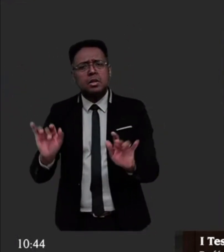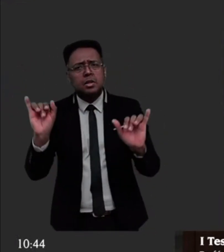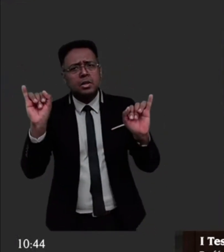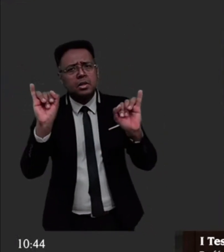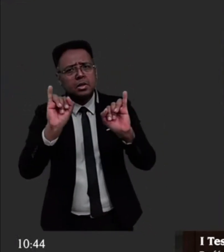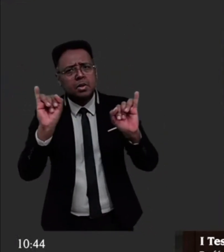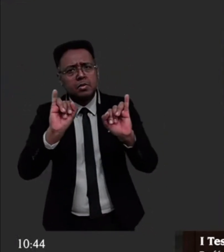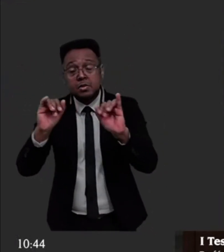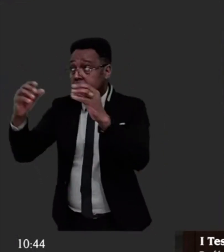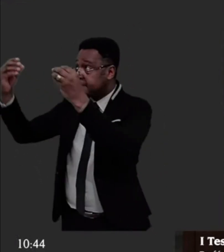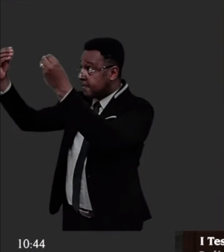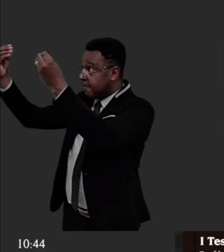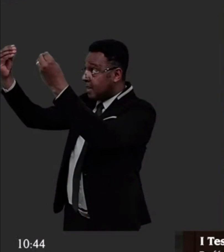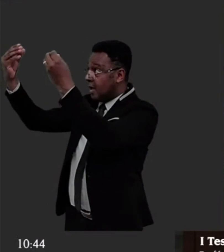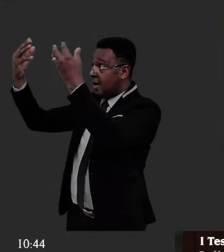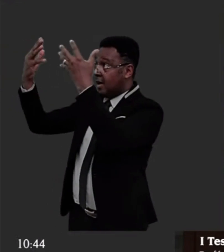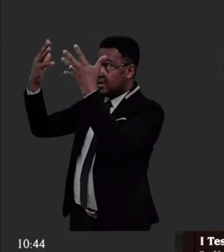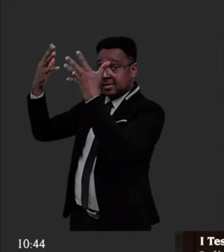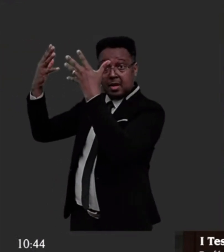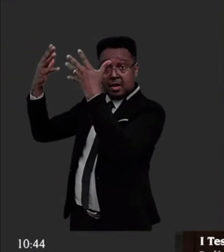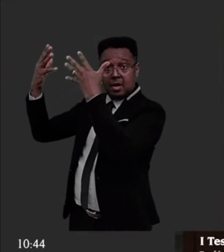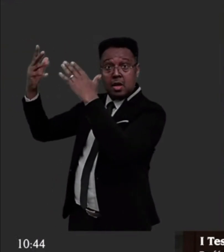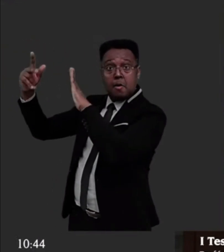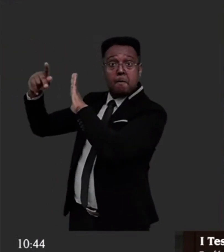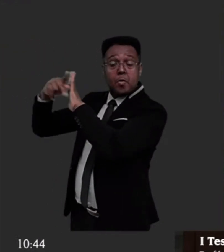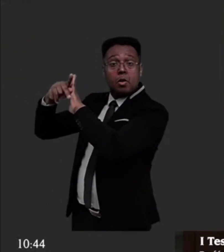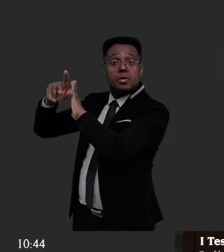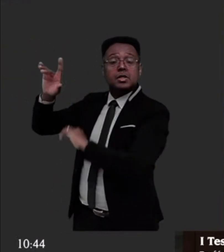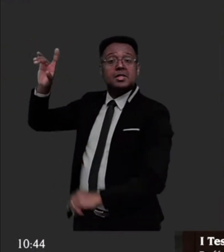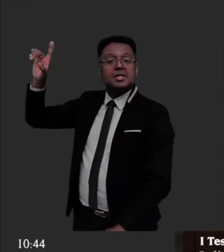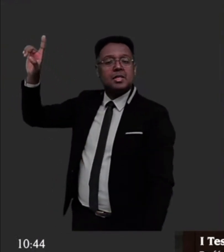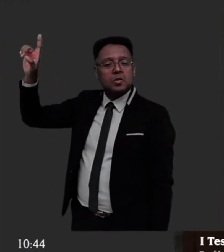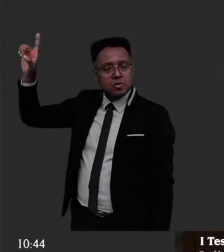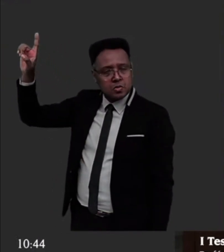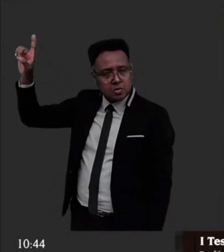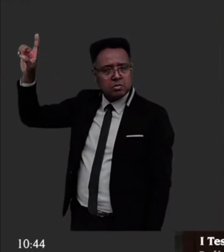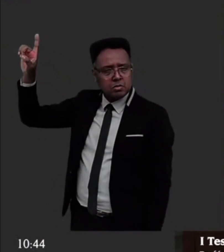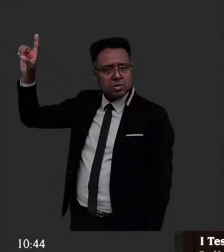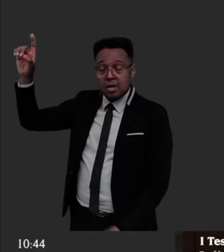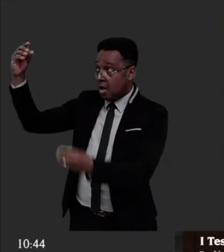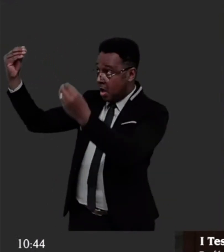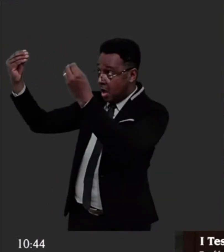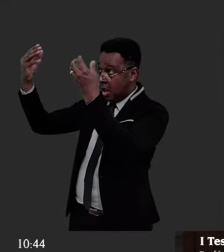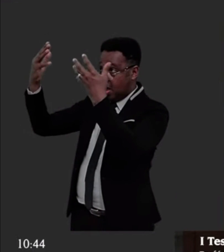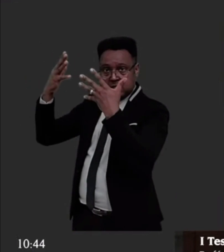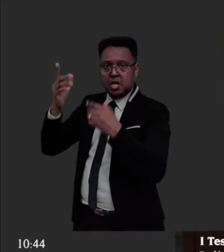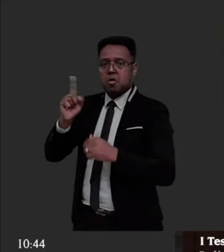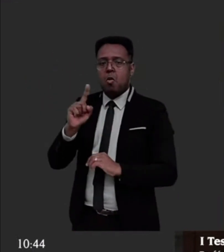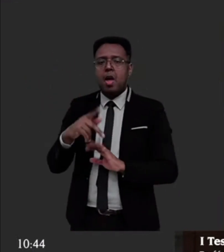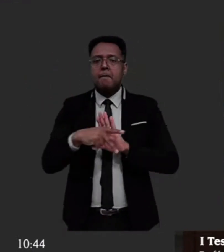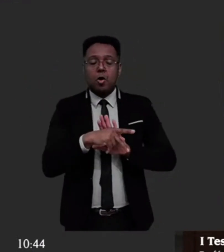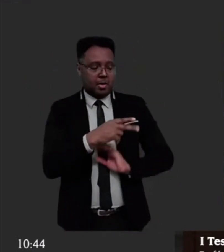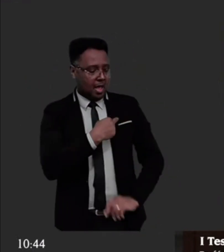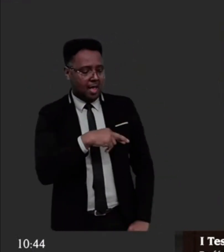não pertence a denominações. A graça, ela não pertence às pessoas,